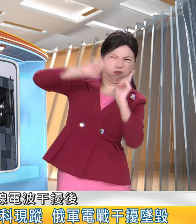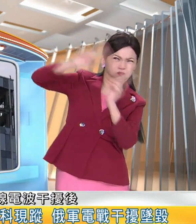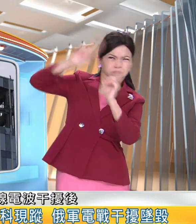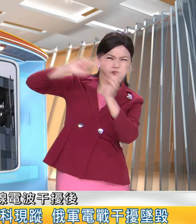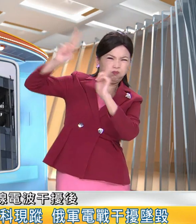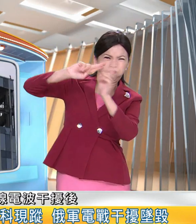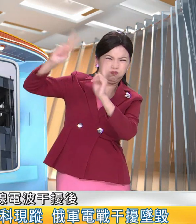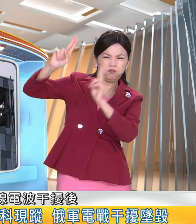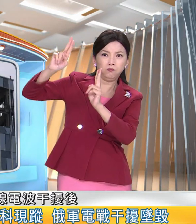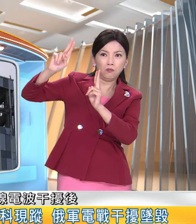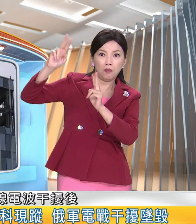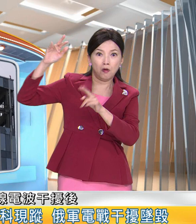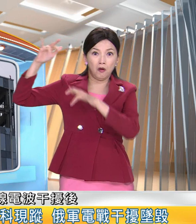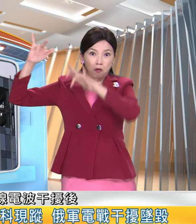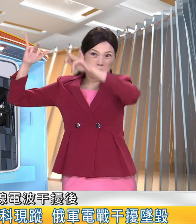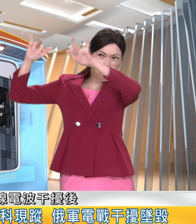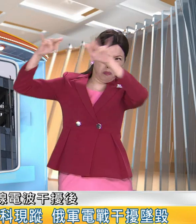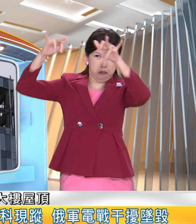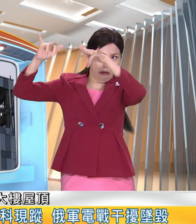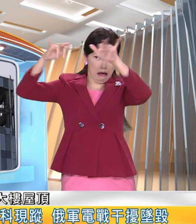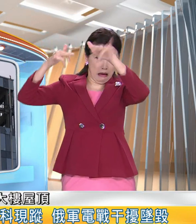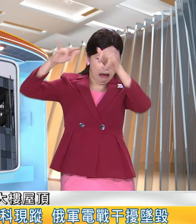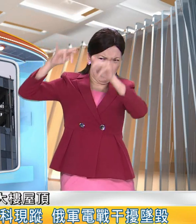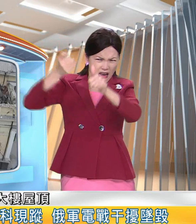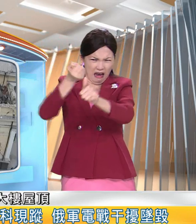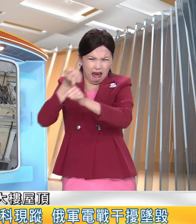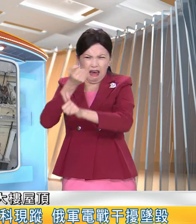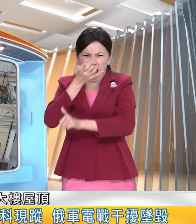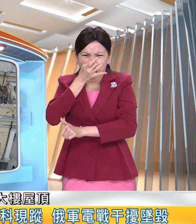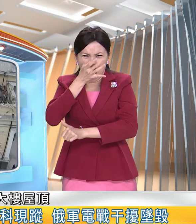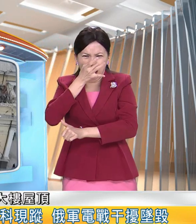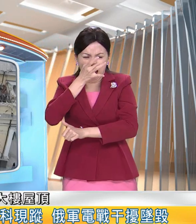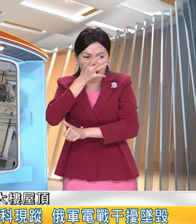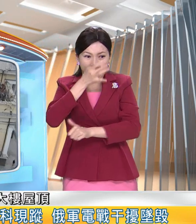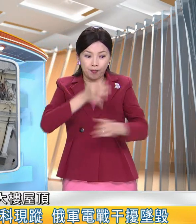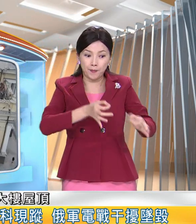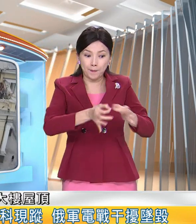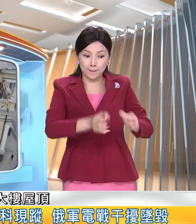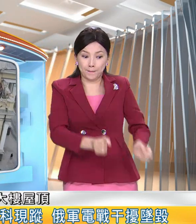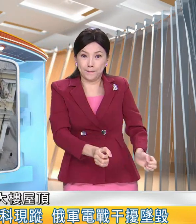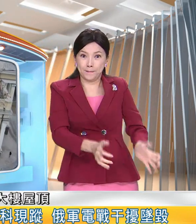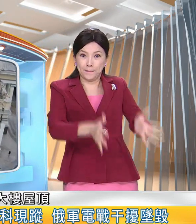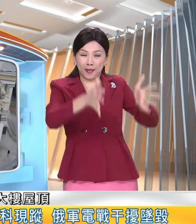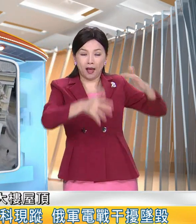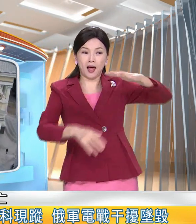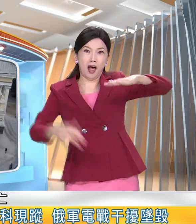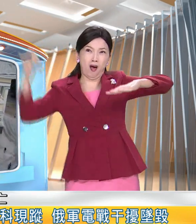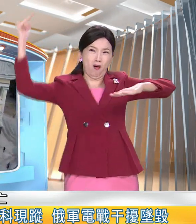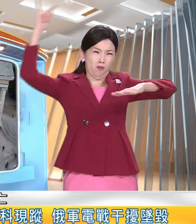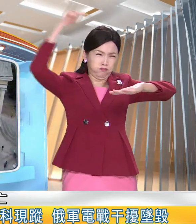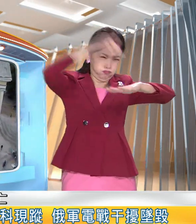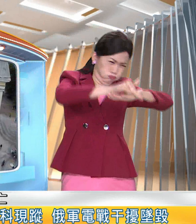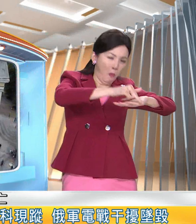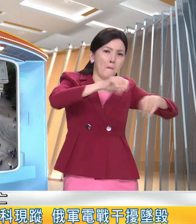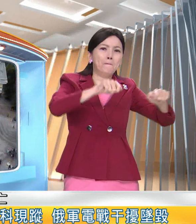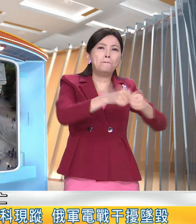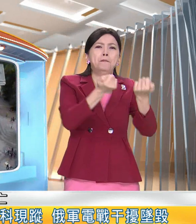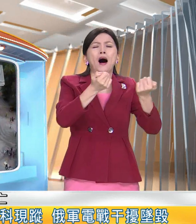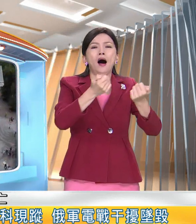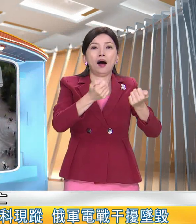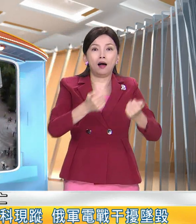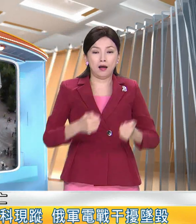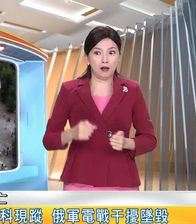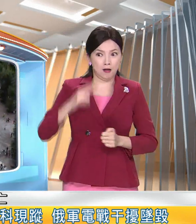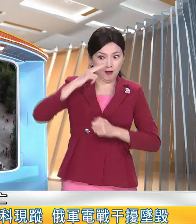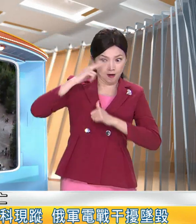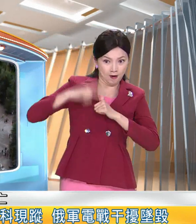称以无线电波干扰之后坠毁在一栋商业大楼的屋顶，没有造成任